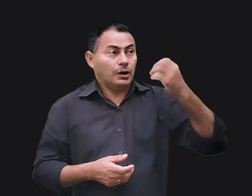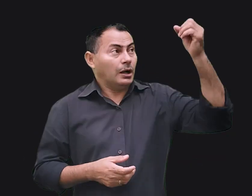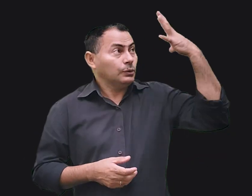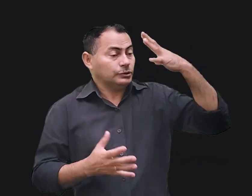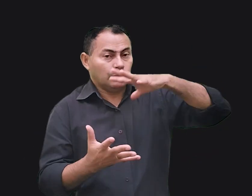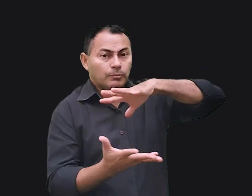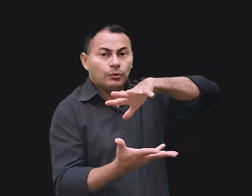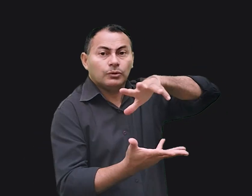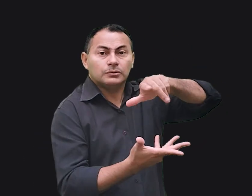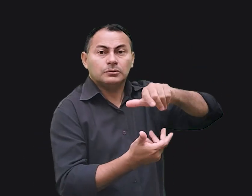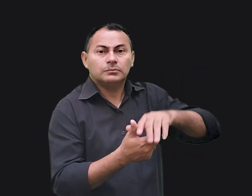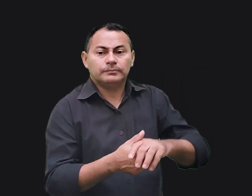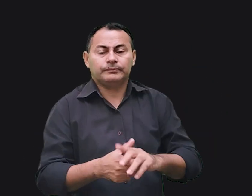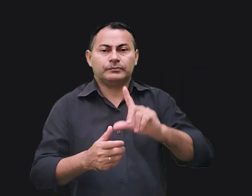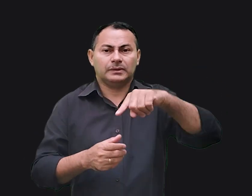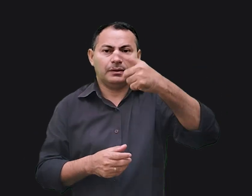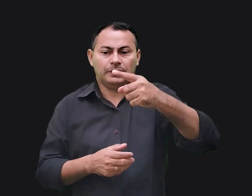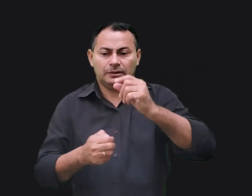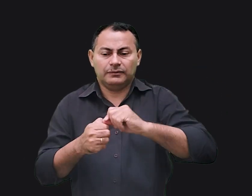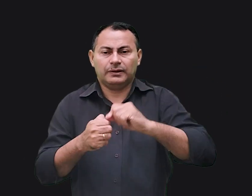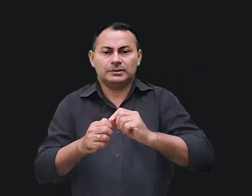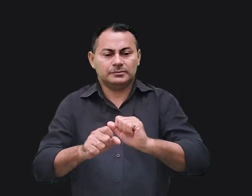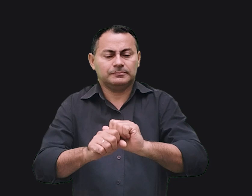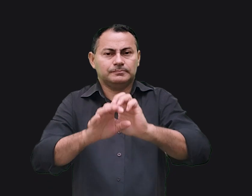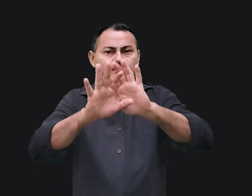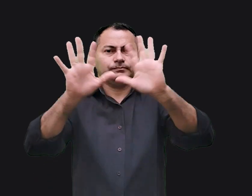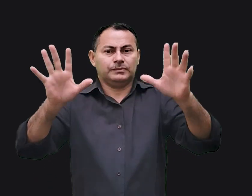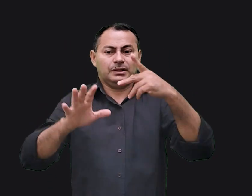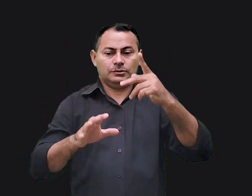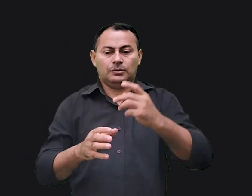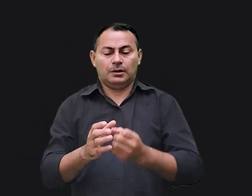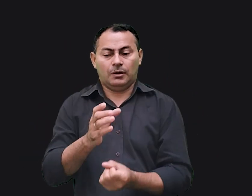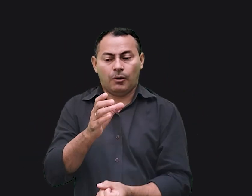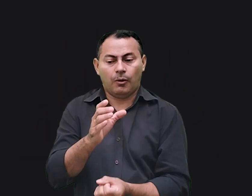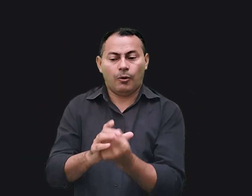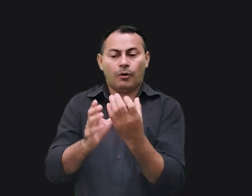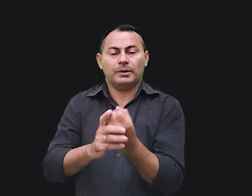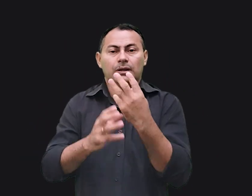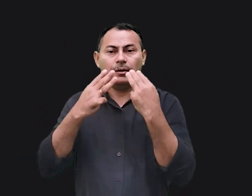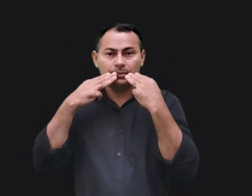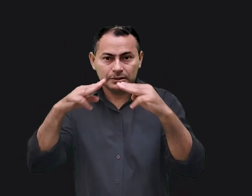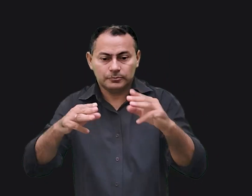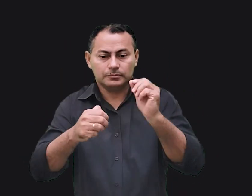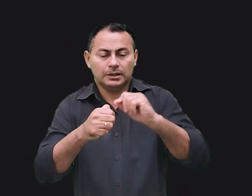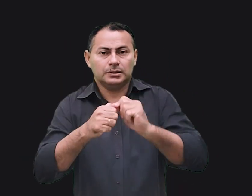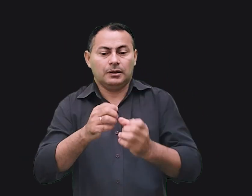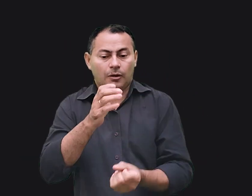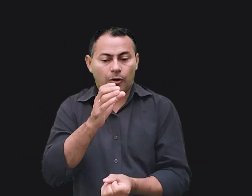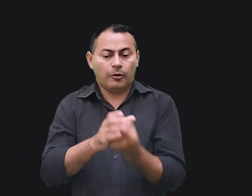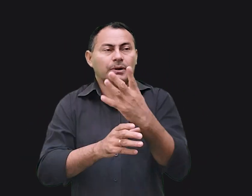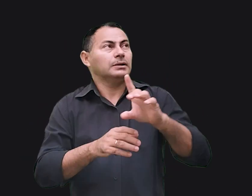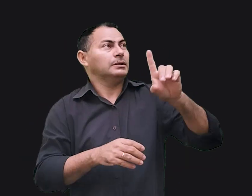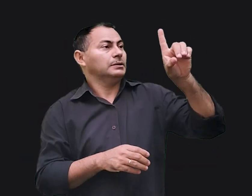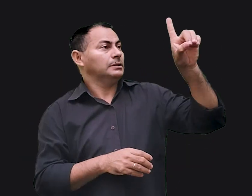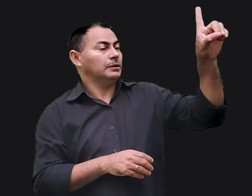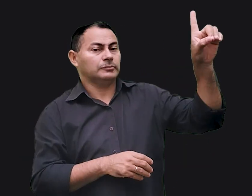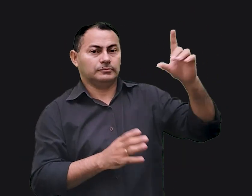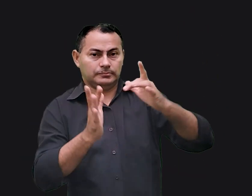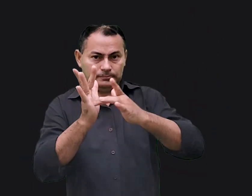luz do mundo. Depois de fazer essa declaração sobre sua obra e sua missão de fazer a obra de Deus,